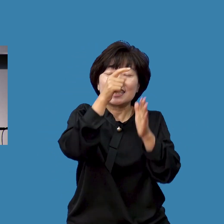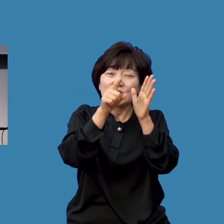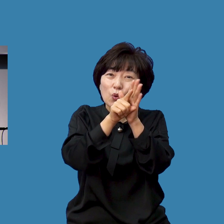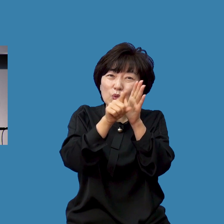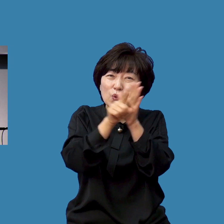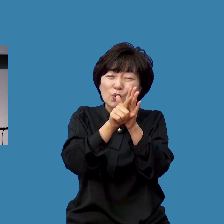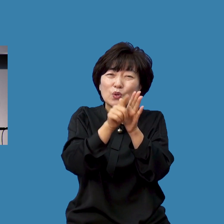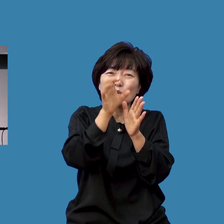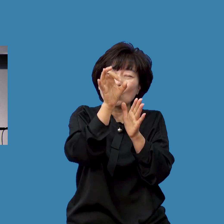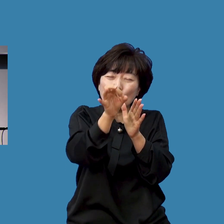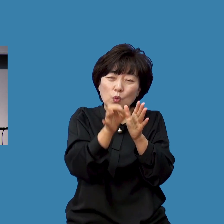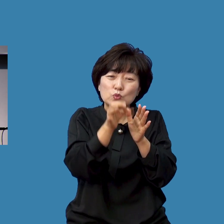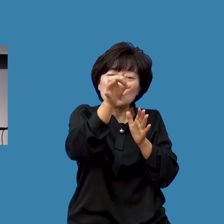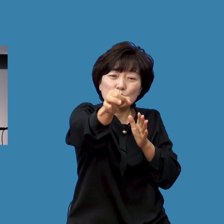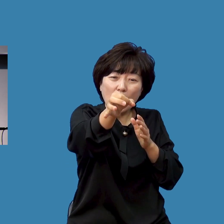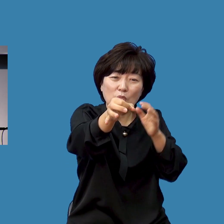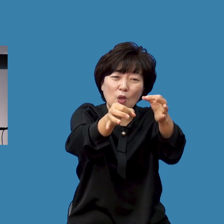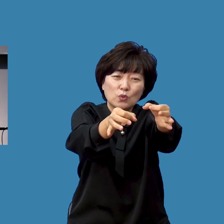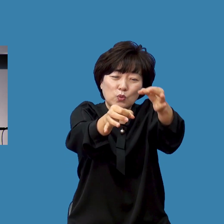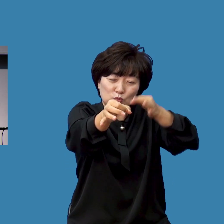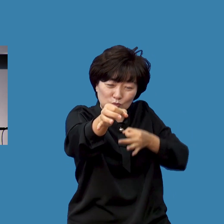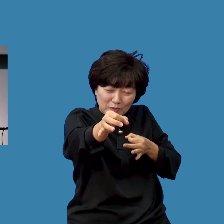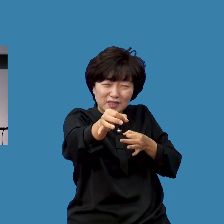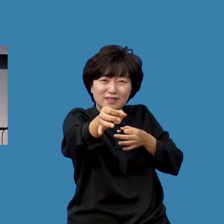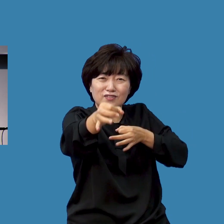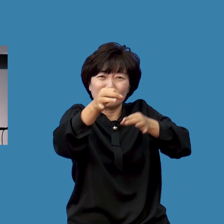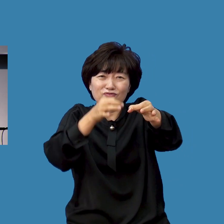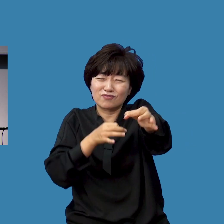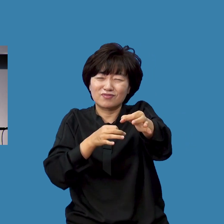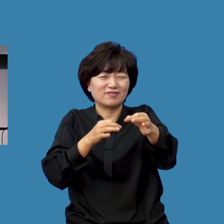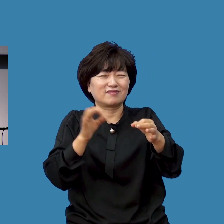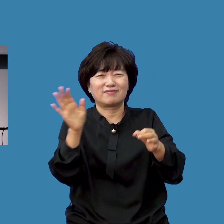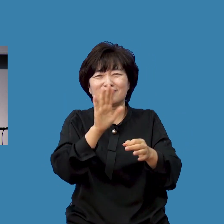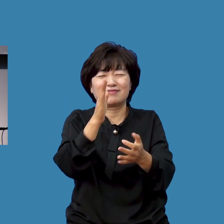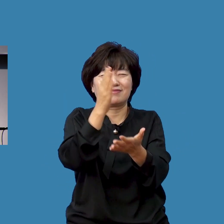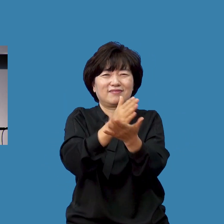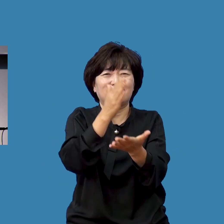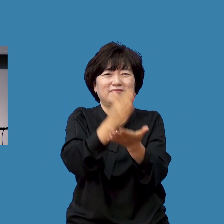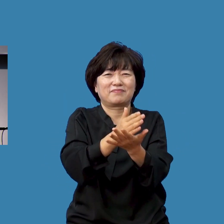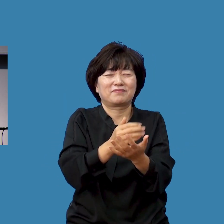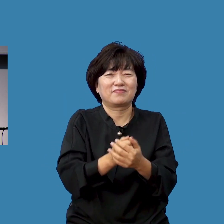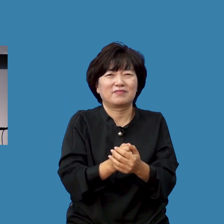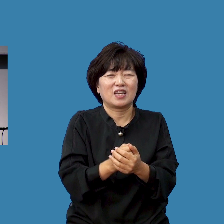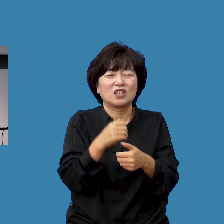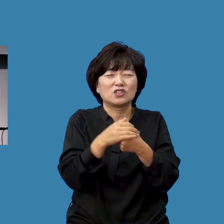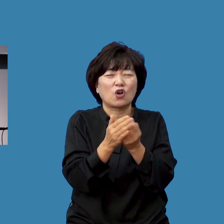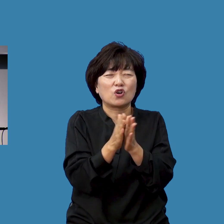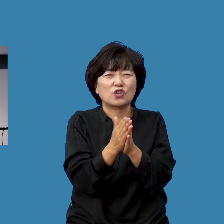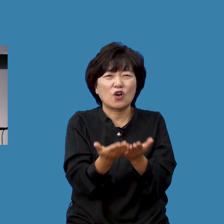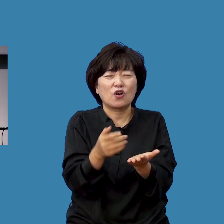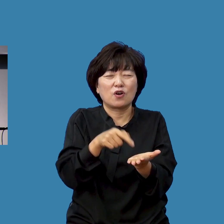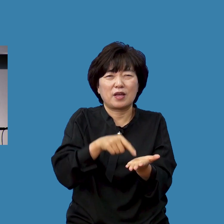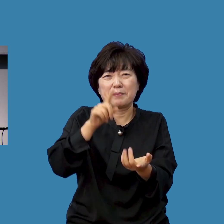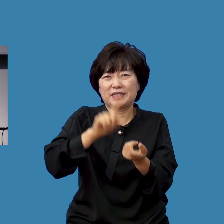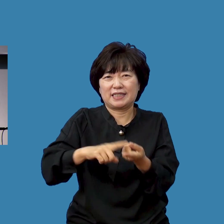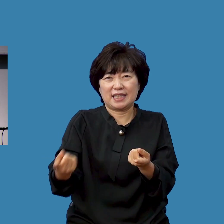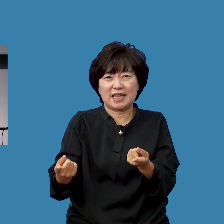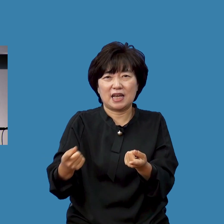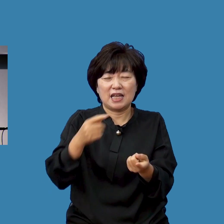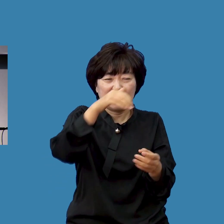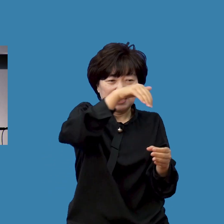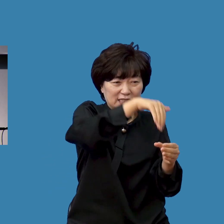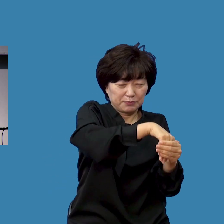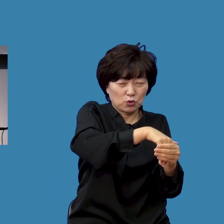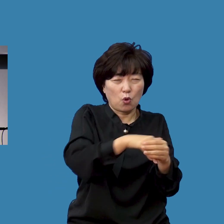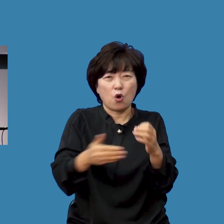기독교를 여러분 돈 놓고 돈 먹는 천박한 종교로 만들지 마세요. 절대 성경은 그렇게 가르치지 않아요.